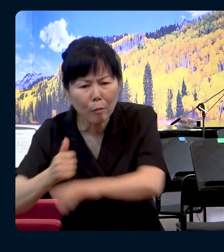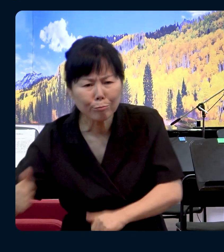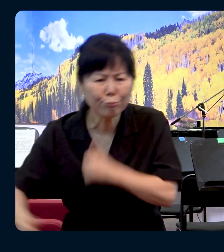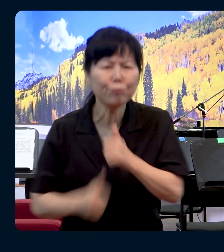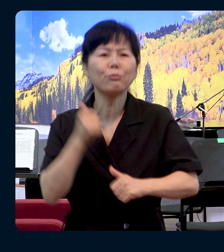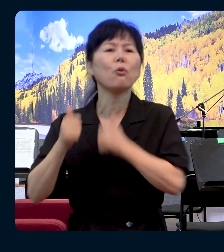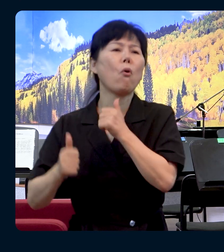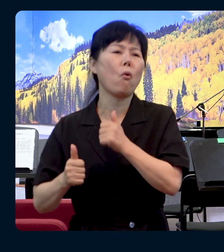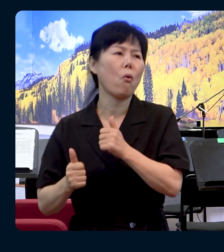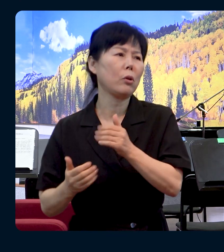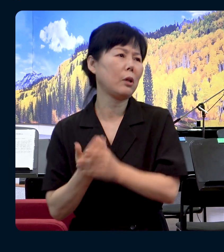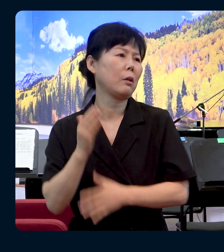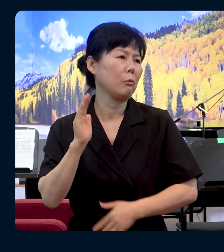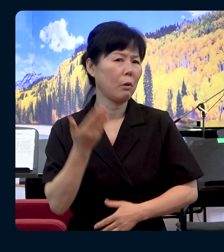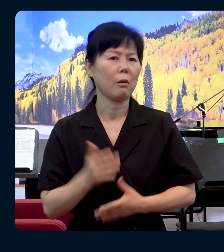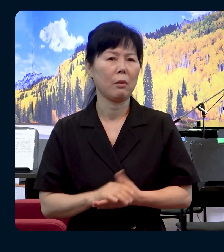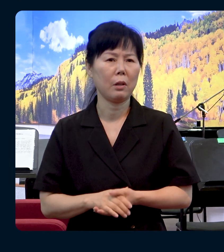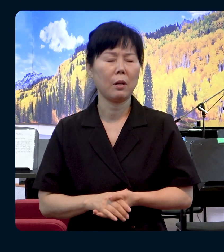거예요.